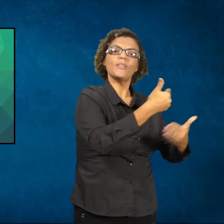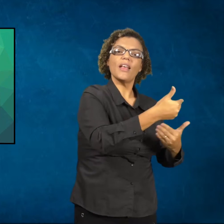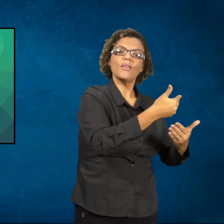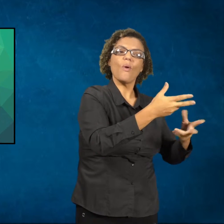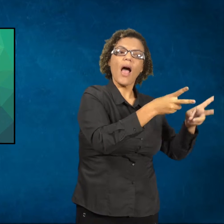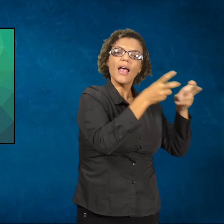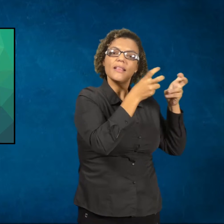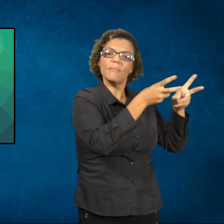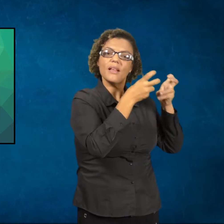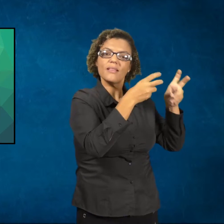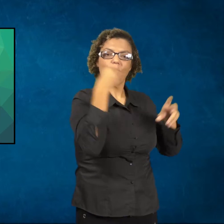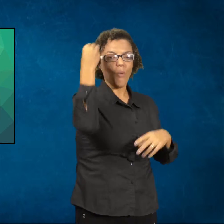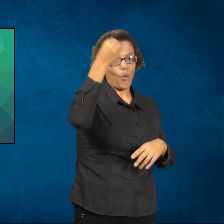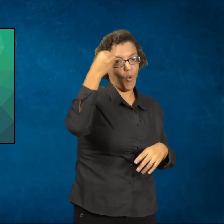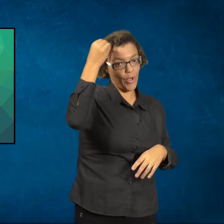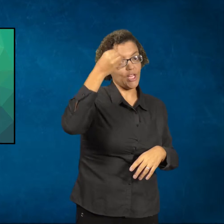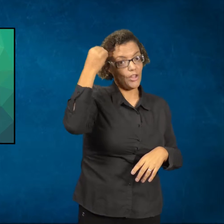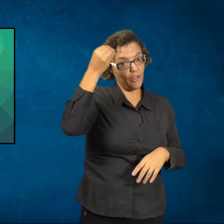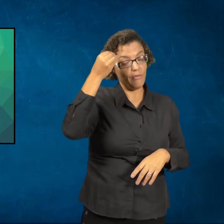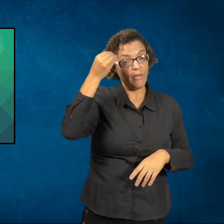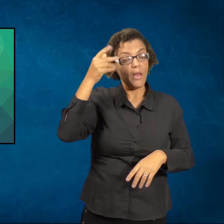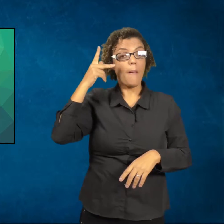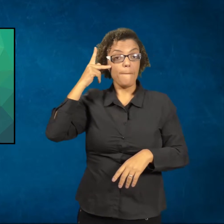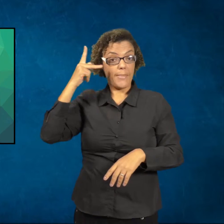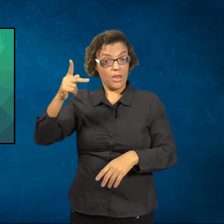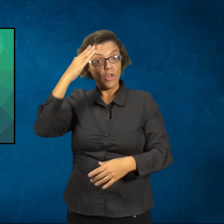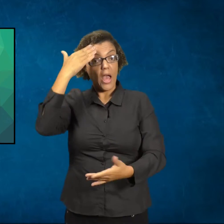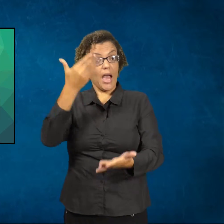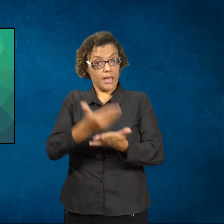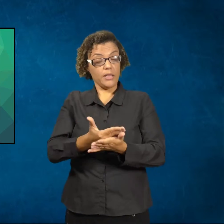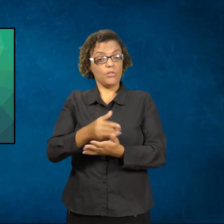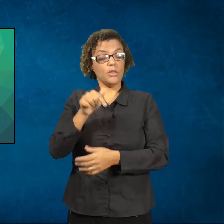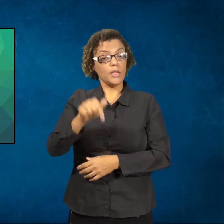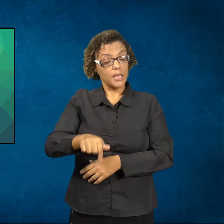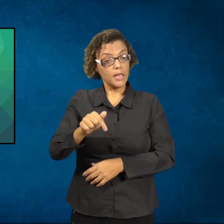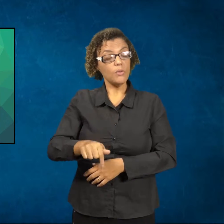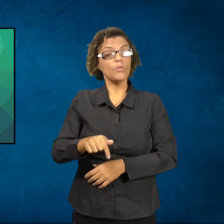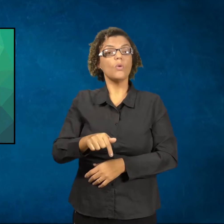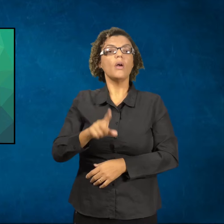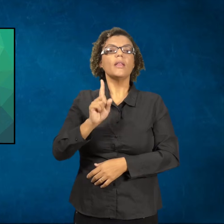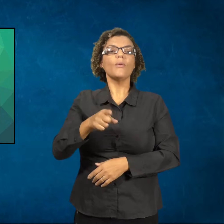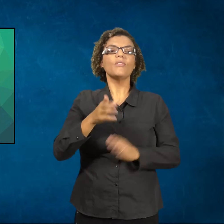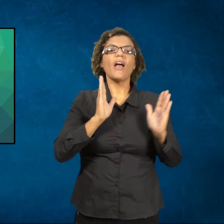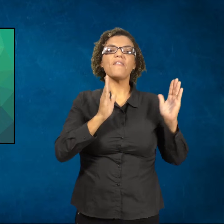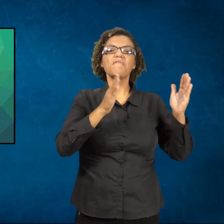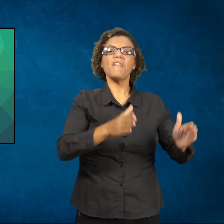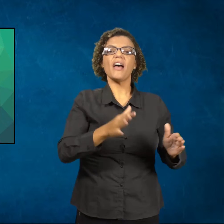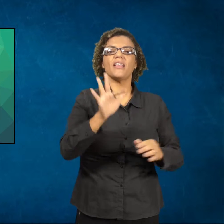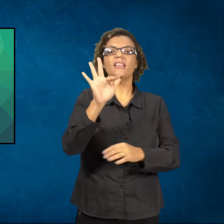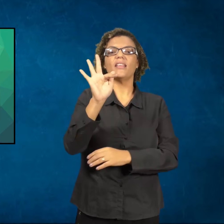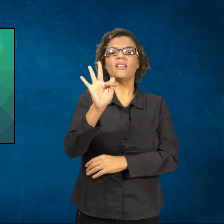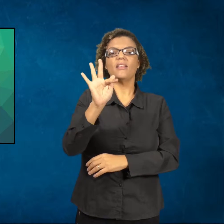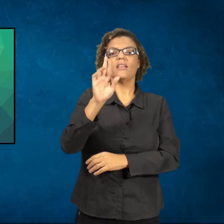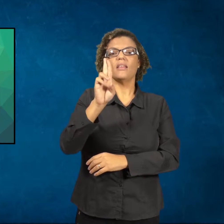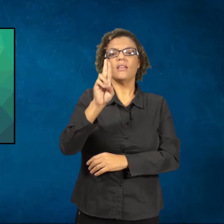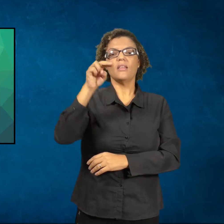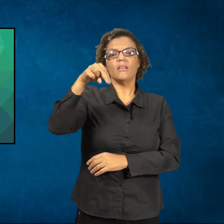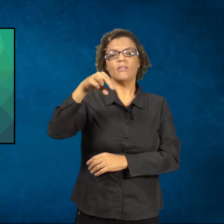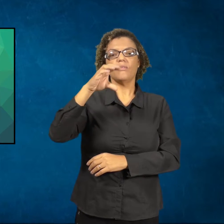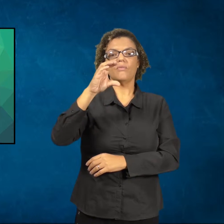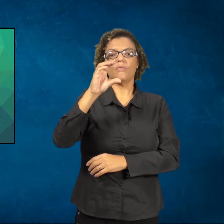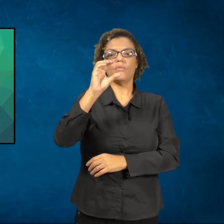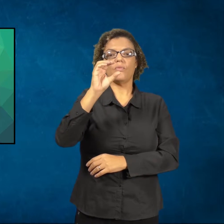apostava fortemente nisso, e é daí que surge toda a parte funcionalista dele, daqueles mecanismos